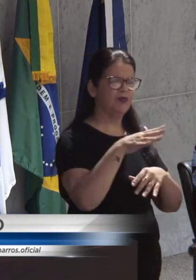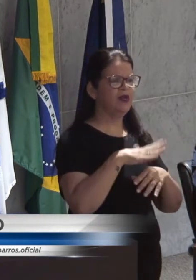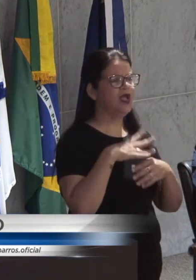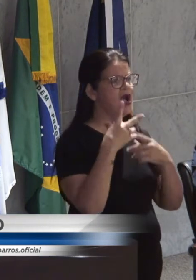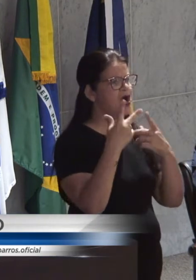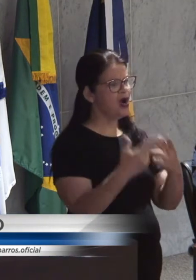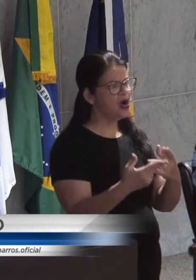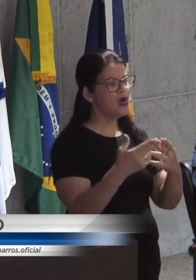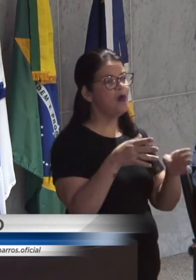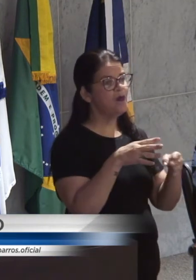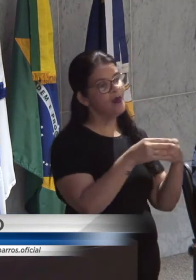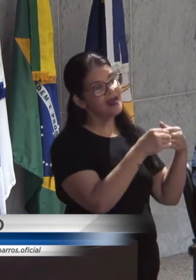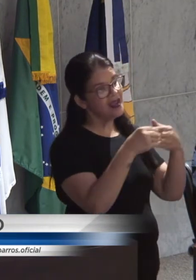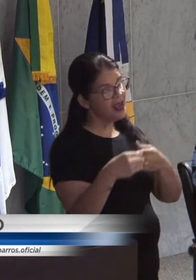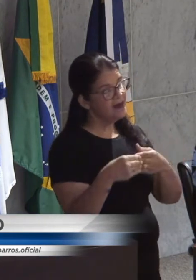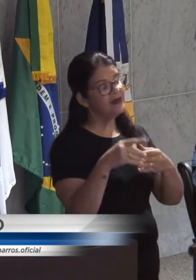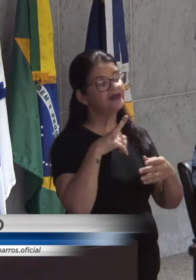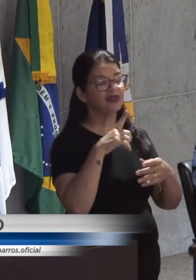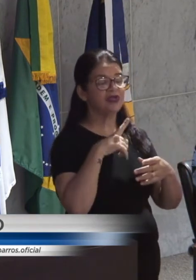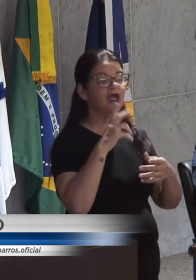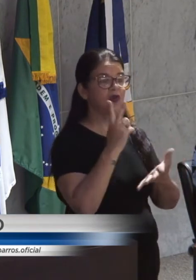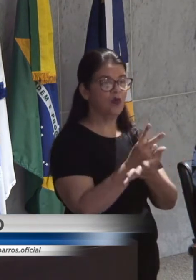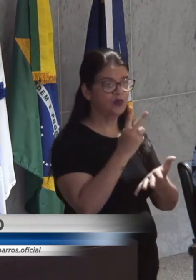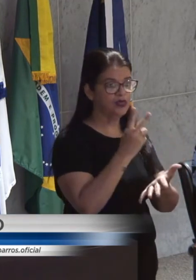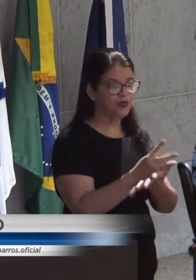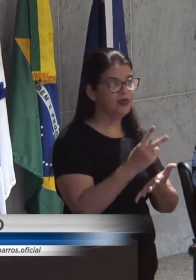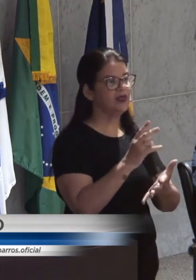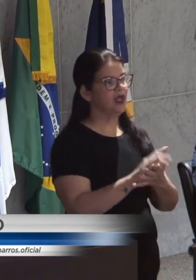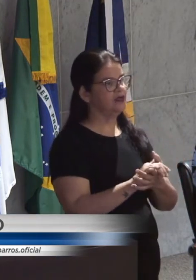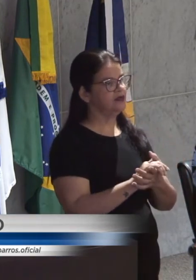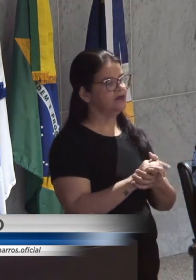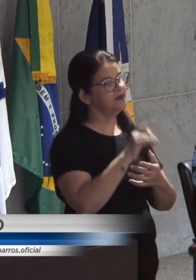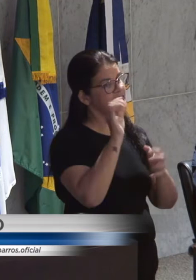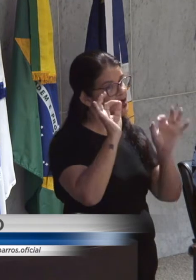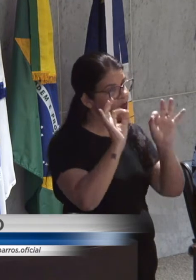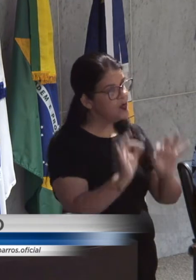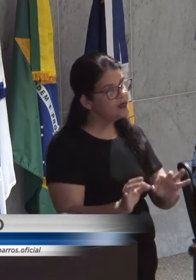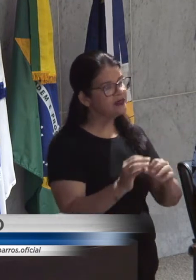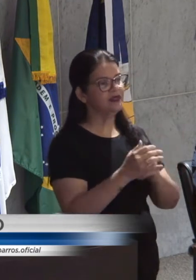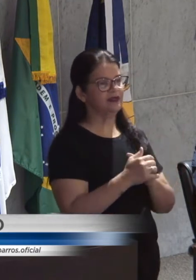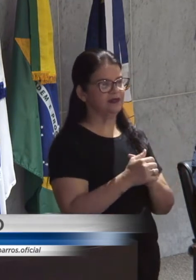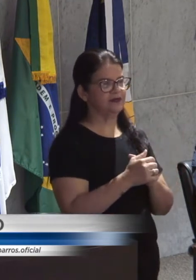como encaminhamentos que terão continuidades e que, com certeza,